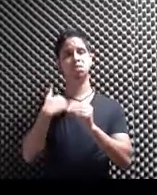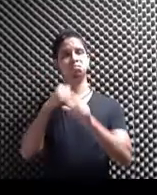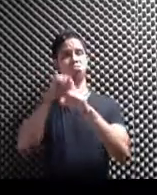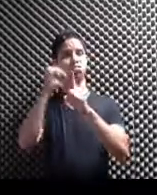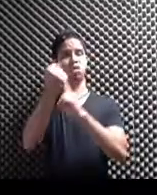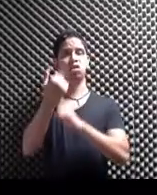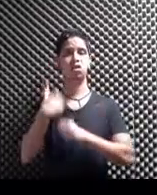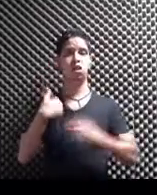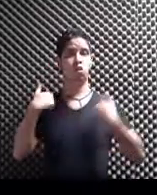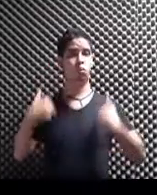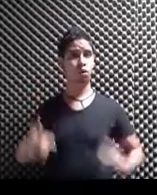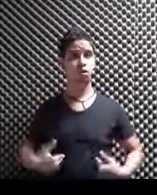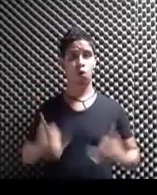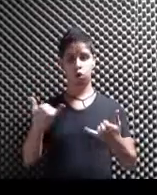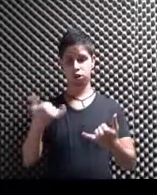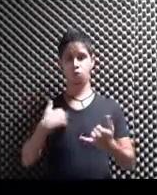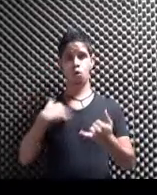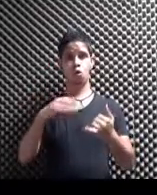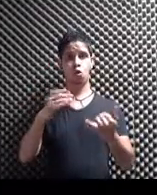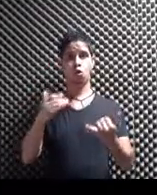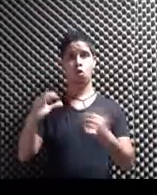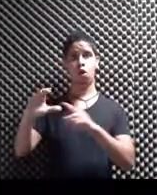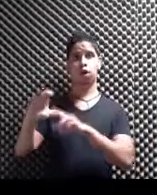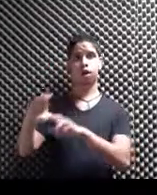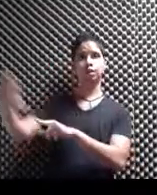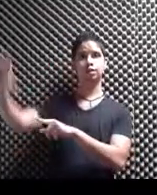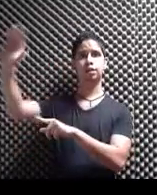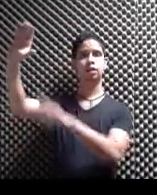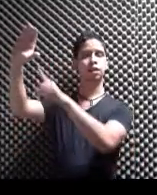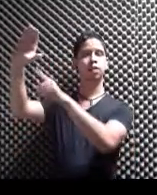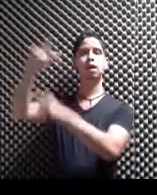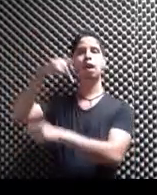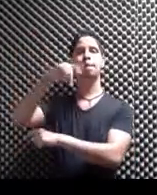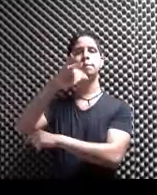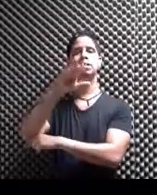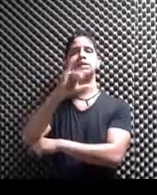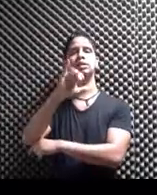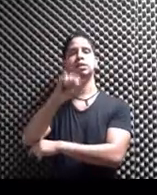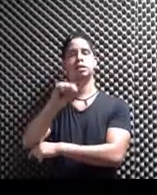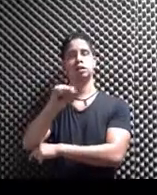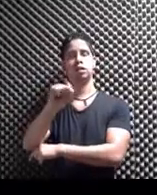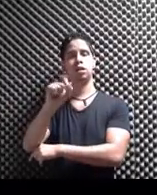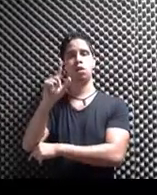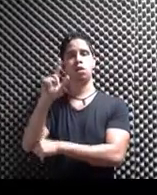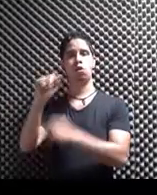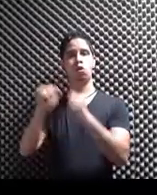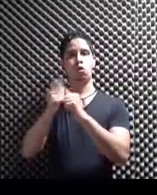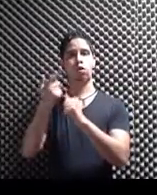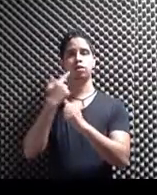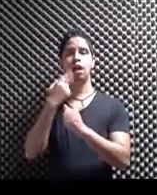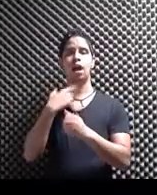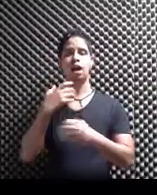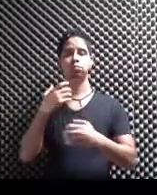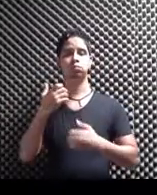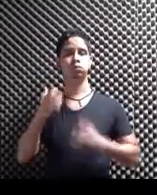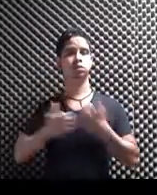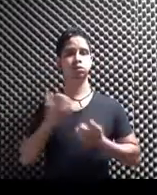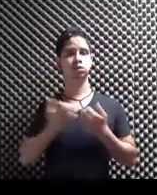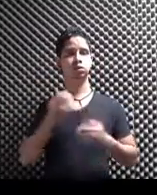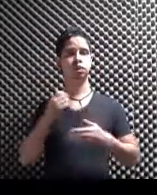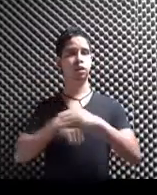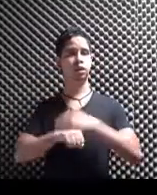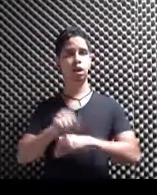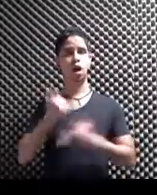hoy estamos en una luna creciente de Pisces o sea que esa energía con la que nace hoy está emocionalmente